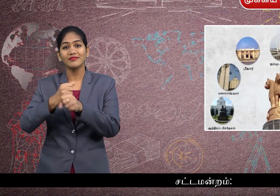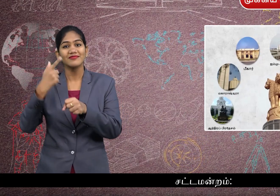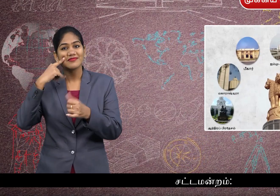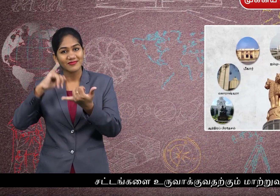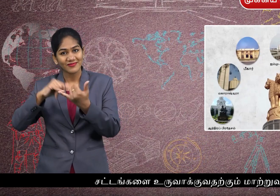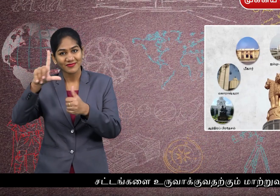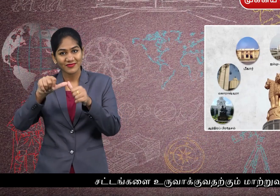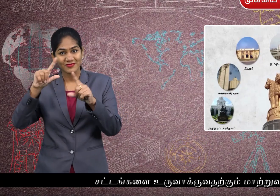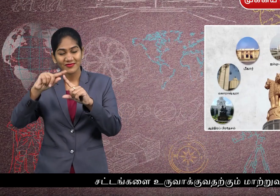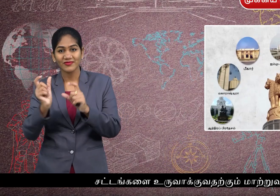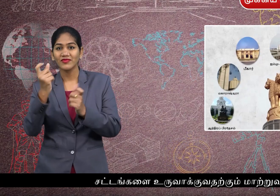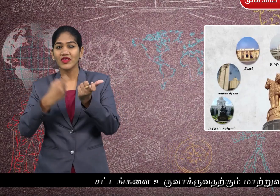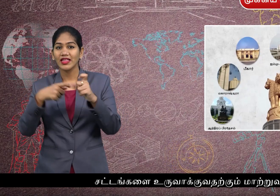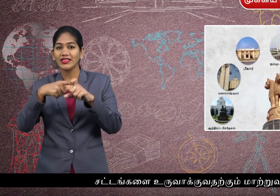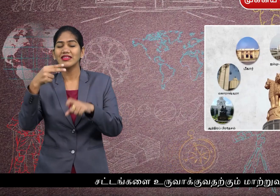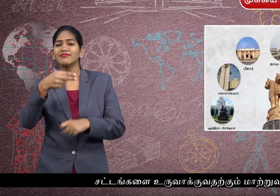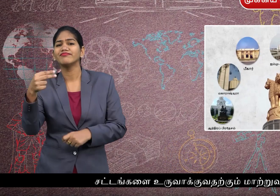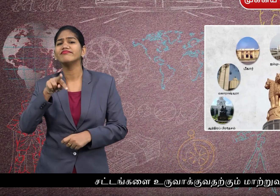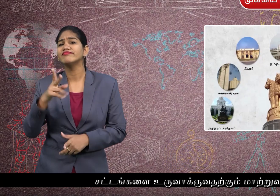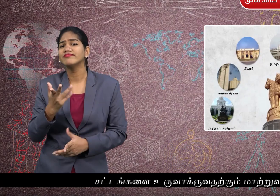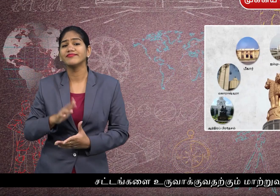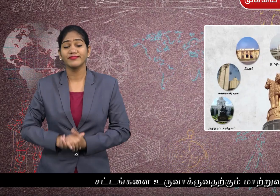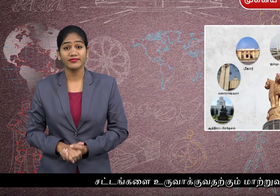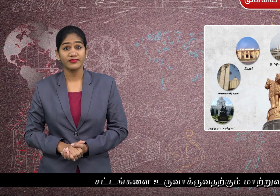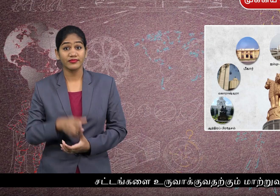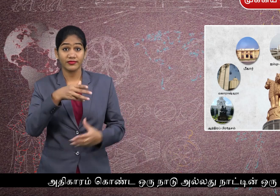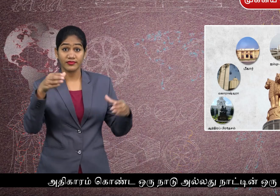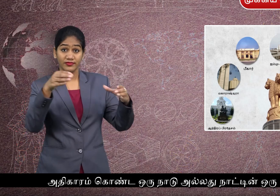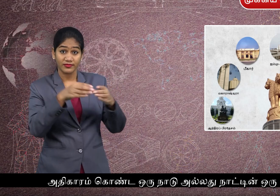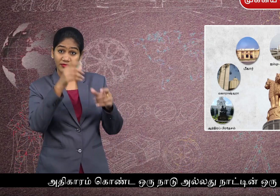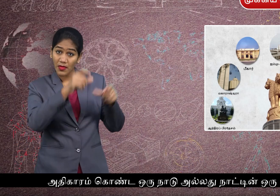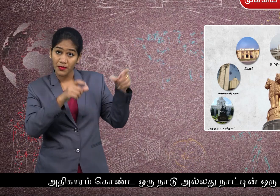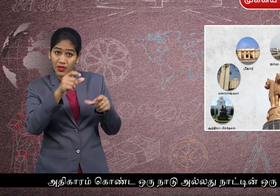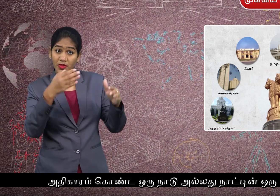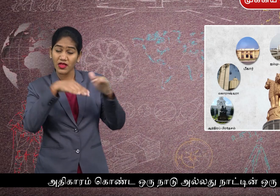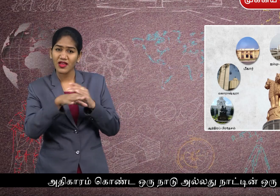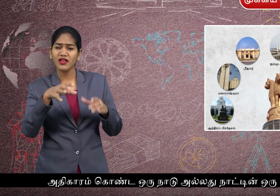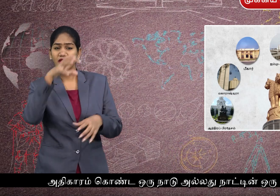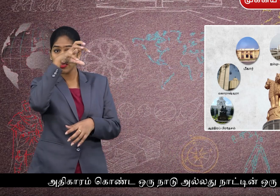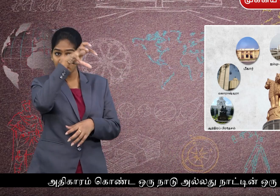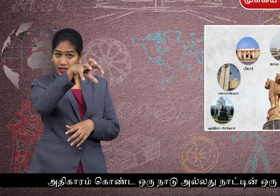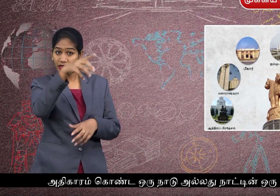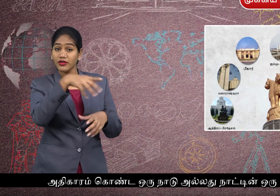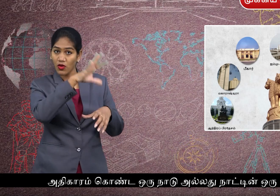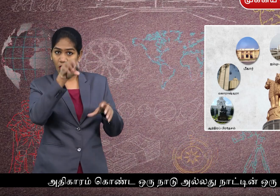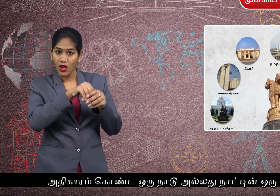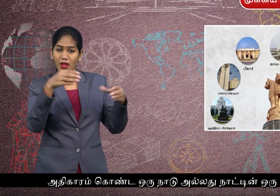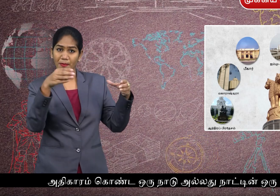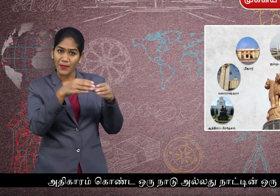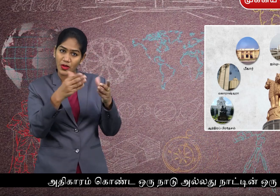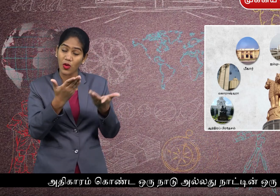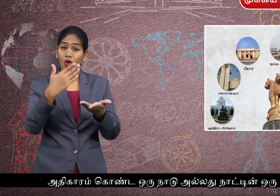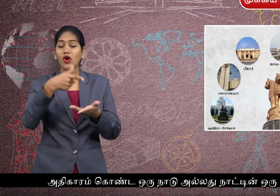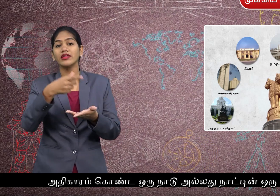சட்டமன்றம், சட்டங்களை உருவாக்குவதற்கும் மாற்றுவதற்கும் அதிகாரம் கொண்ட ஒரு நாடு அல்லது நாட்டின் ஒரு